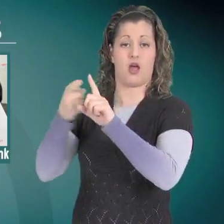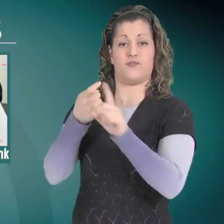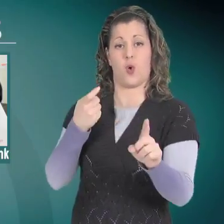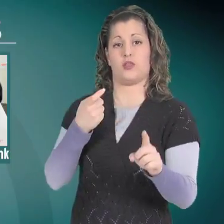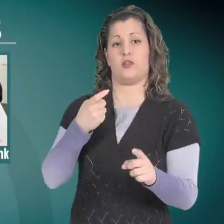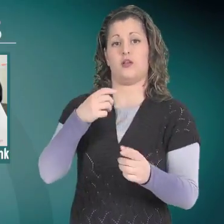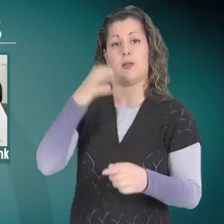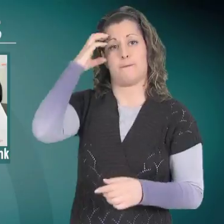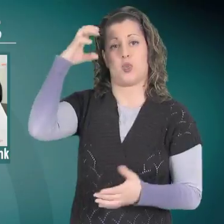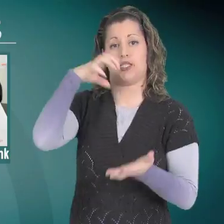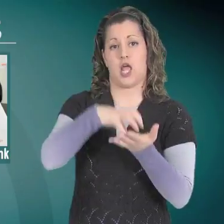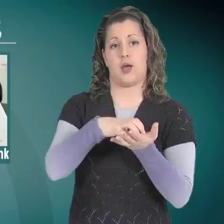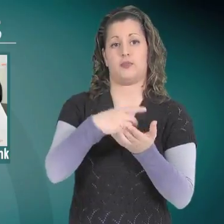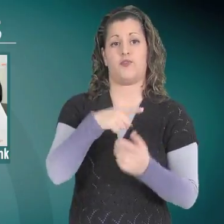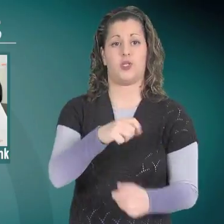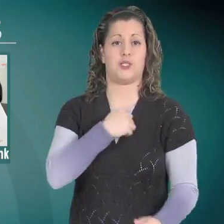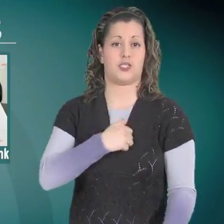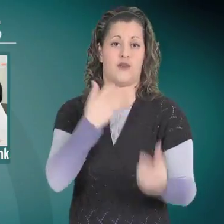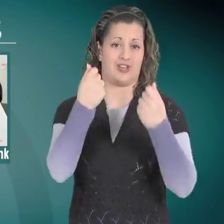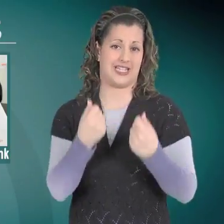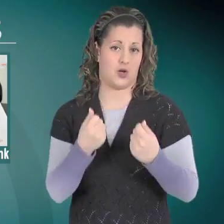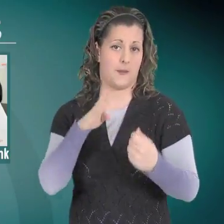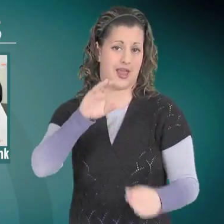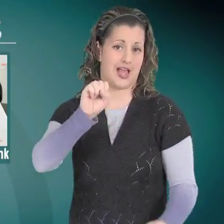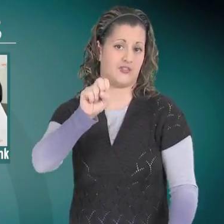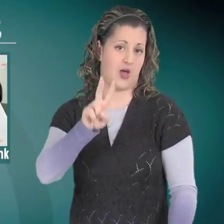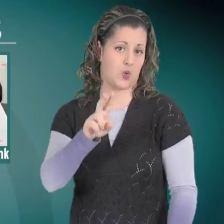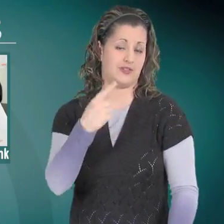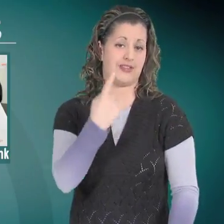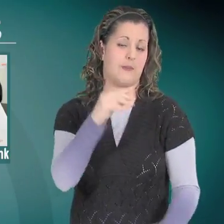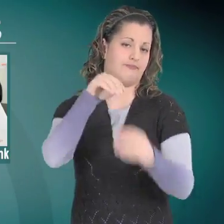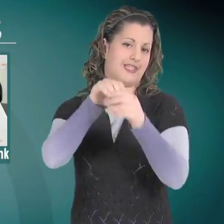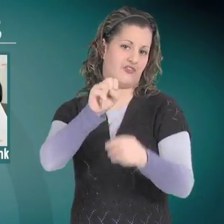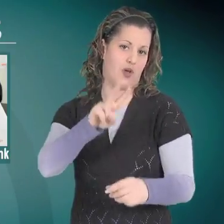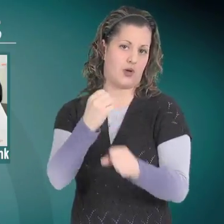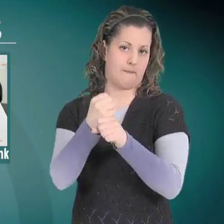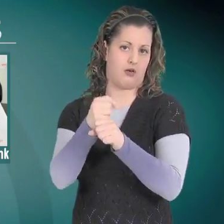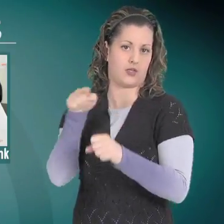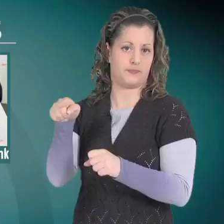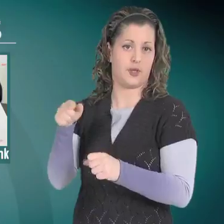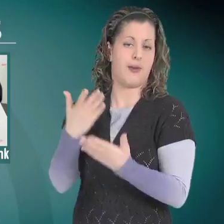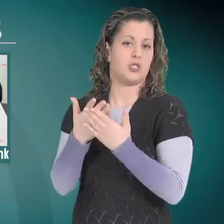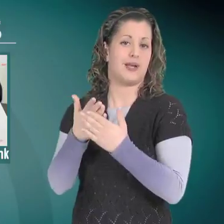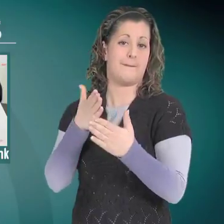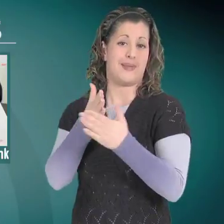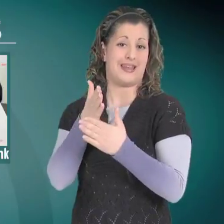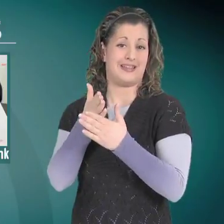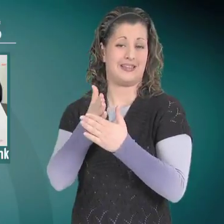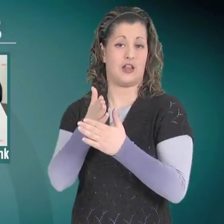das bundesamt für sozialversicherungen bsv bei der auch die iv dazu gehört steht hinter diesen plakaten in der auflösung wird